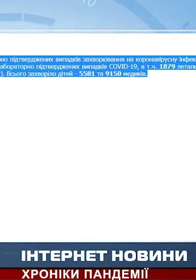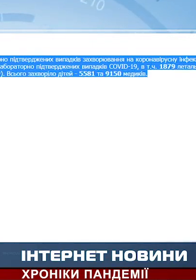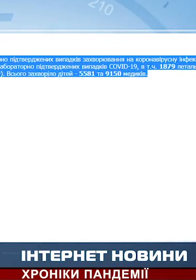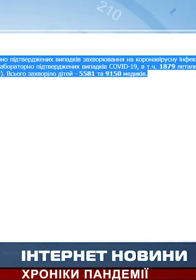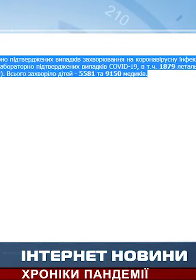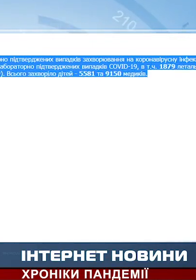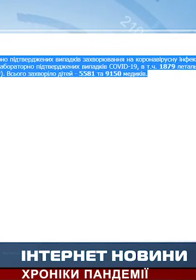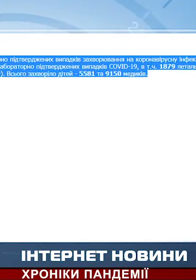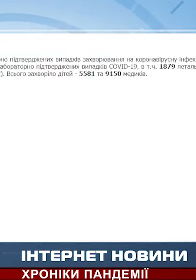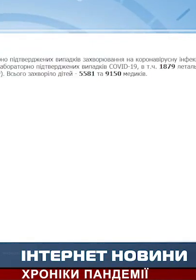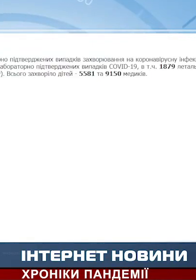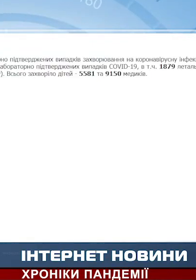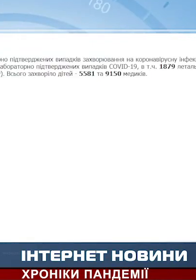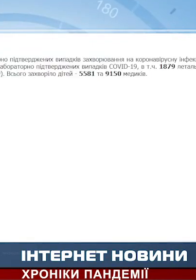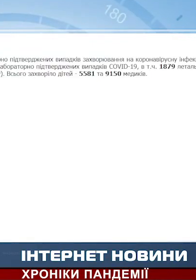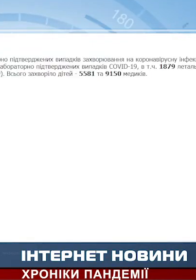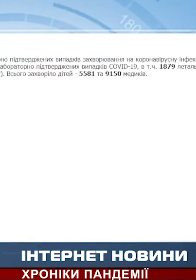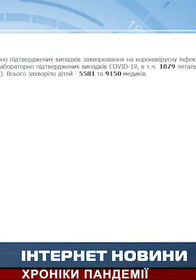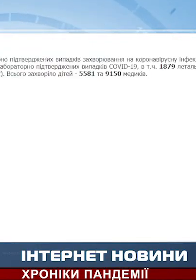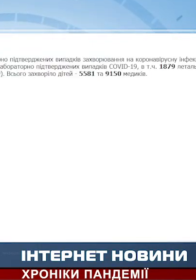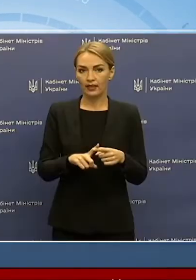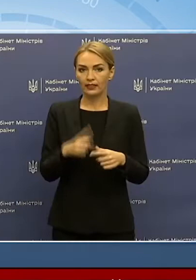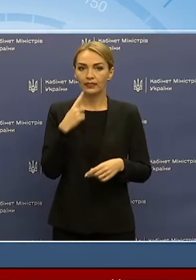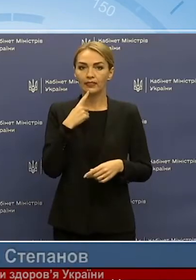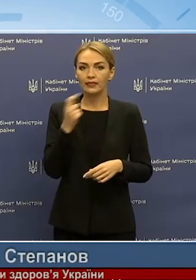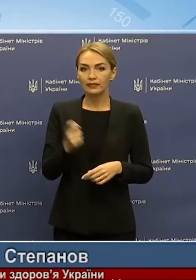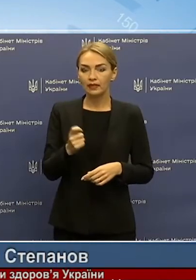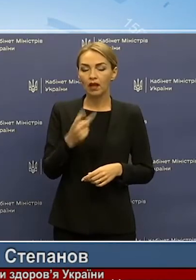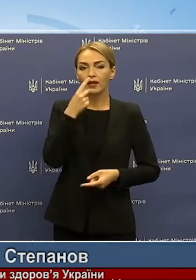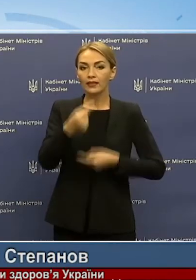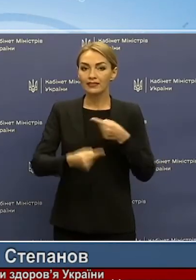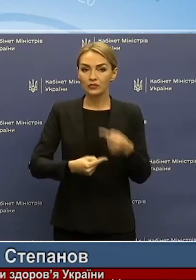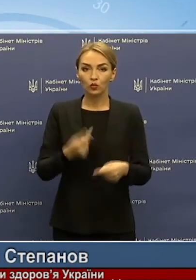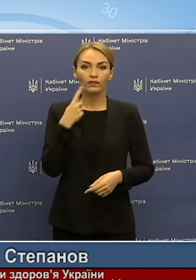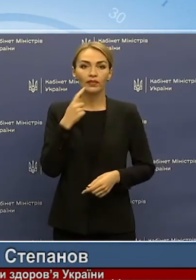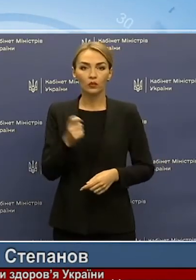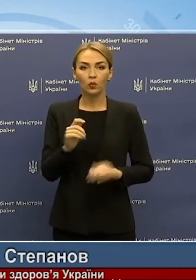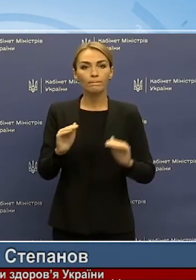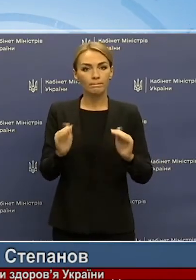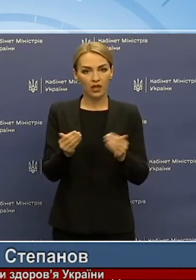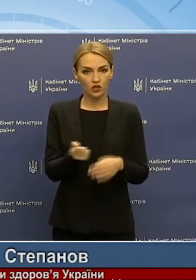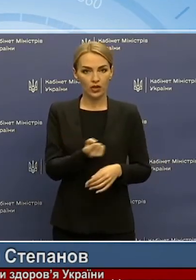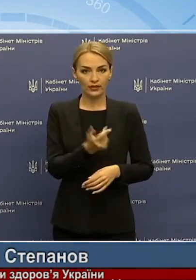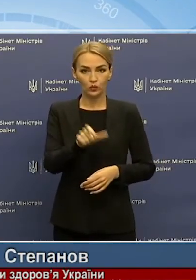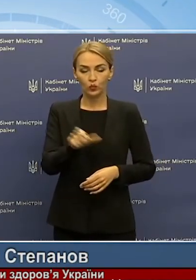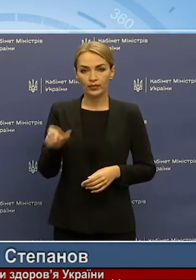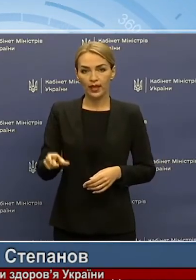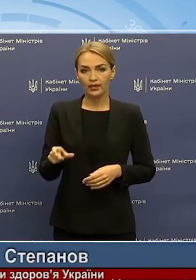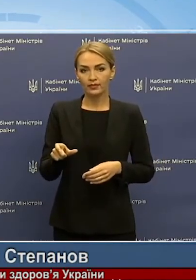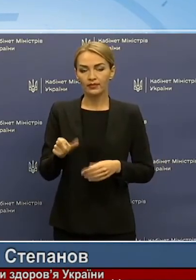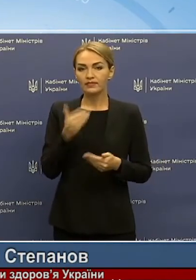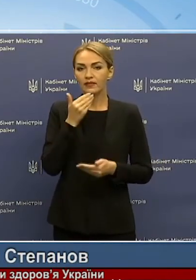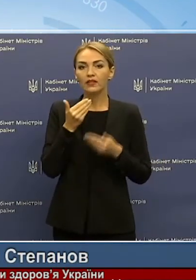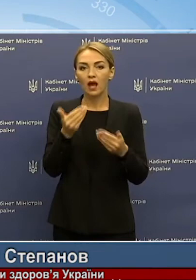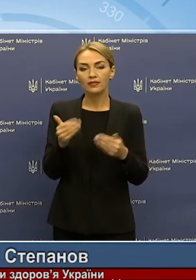за добу. Значно зросла і кількість госпіталізацій. Традиційно в неділю менша кількість людей звертається